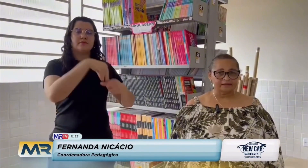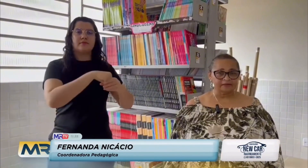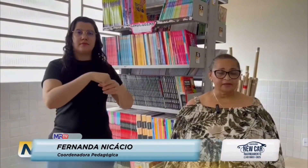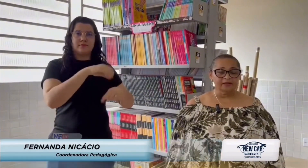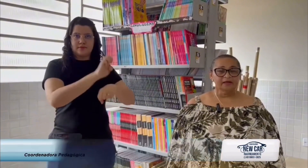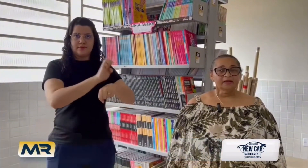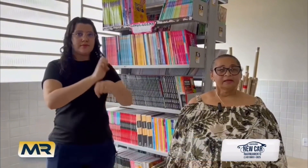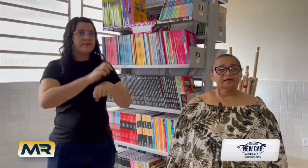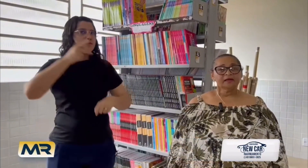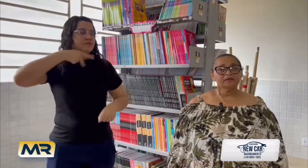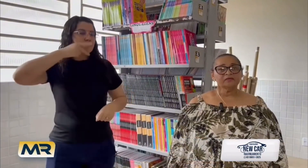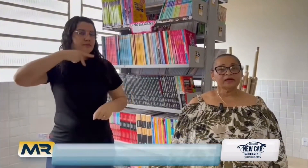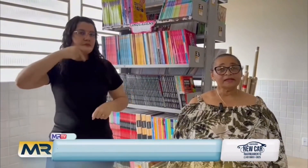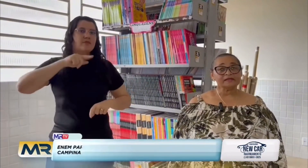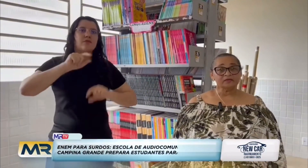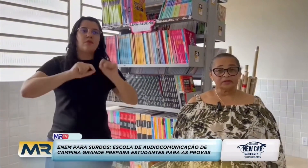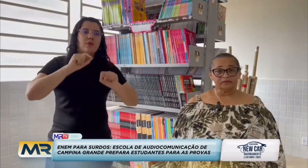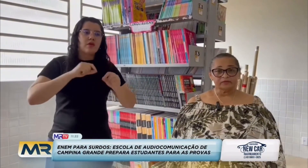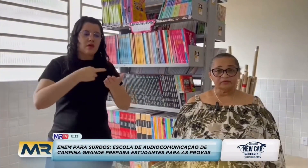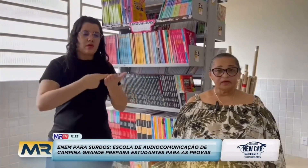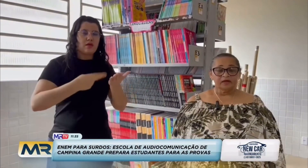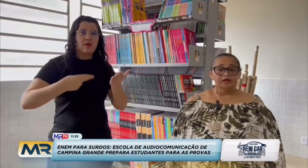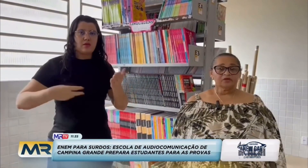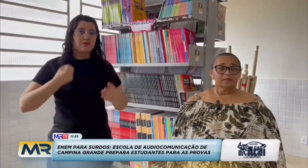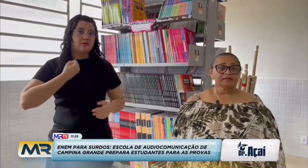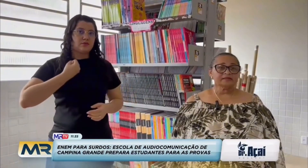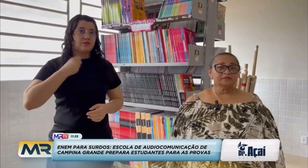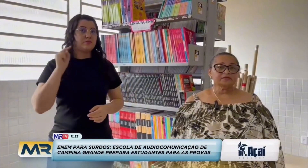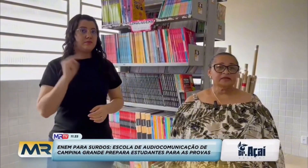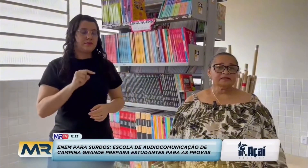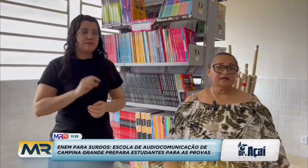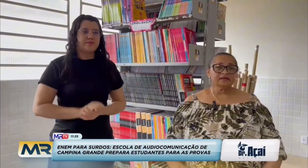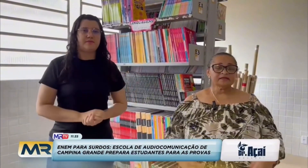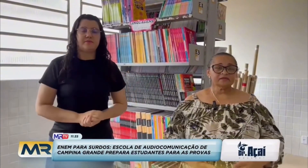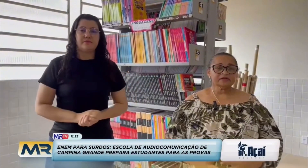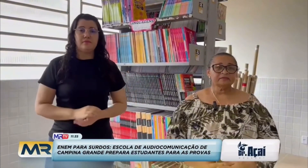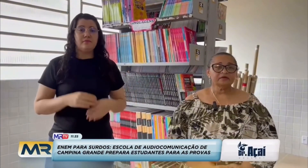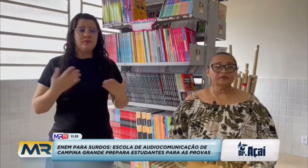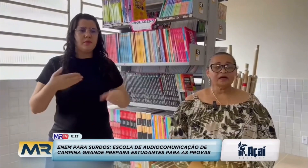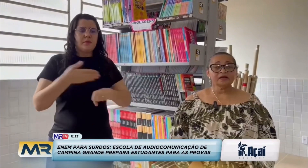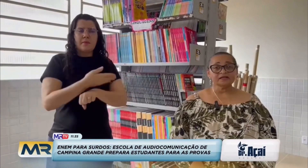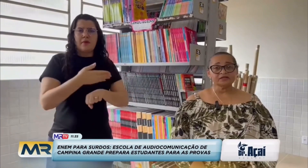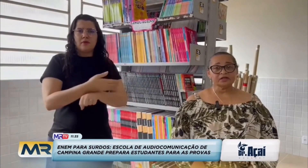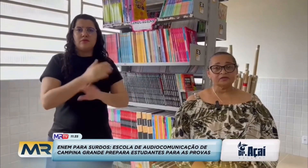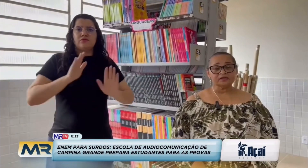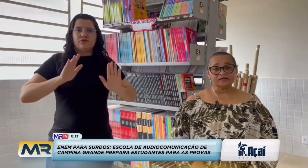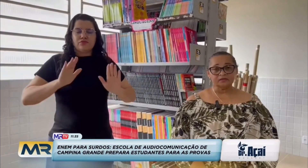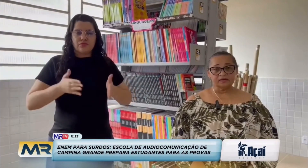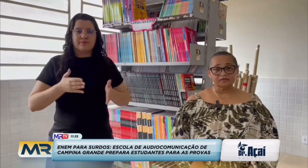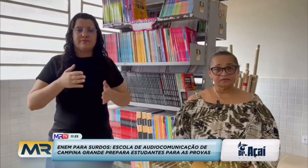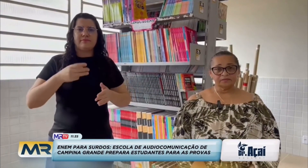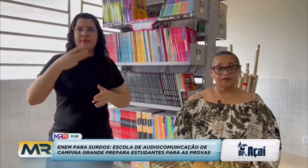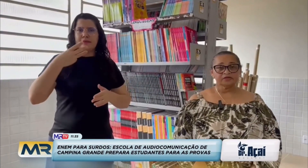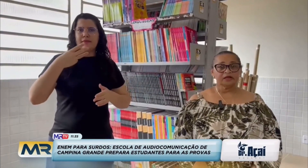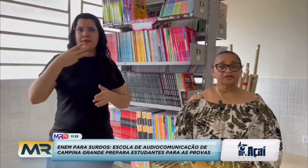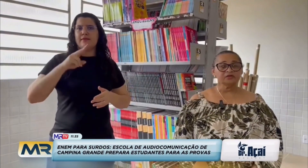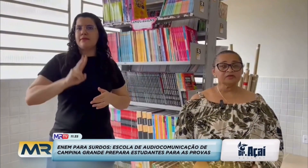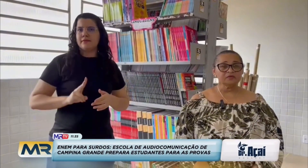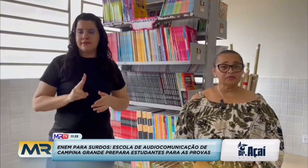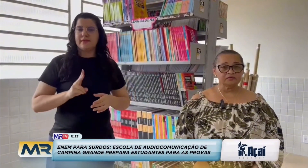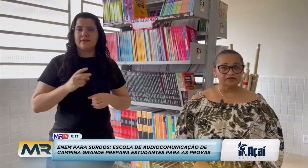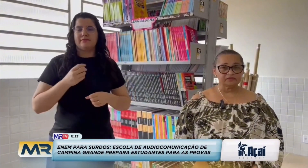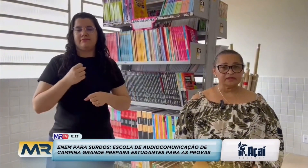da Paraíba, que é o Redação Nota 1000. Eu já participo desse Redação Nota 1000, esse já é o terceiro ano,